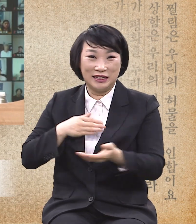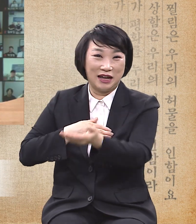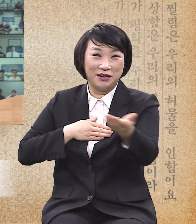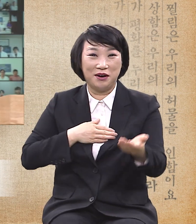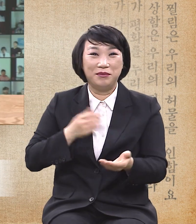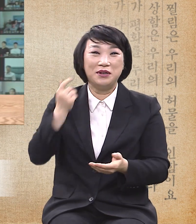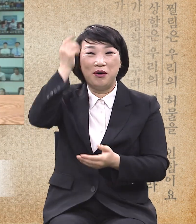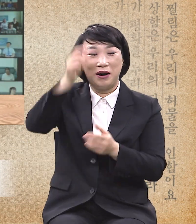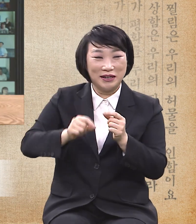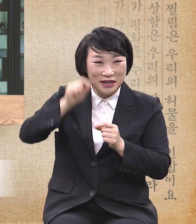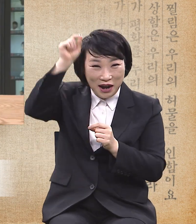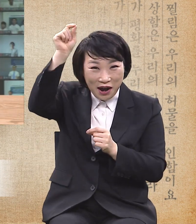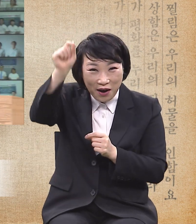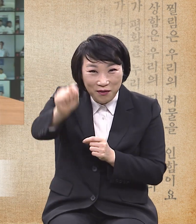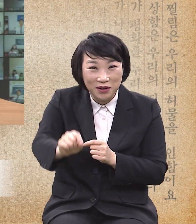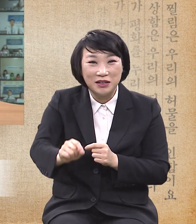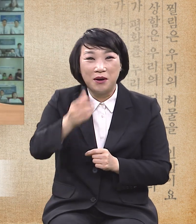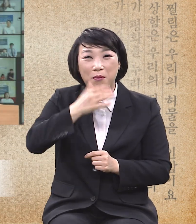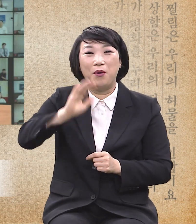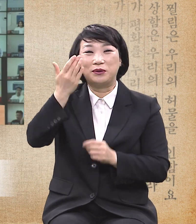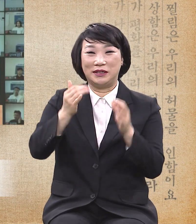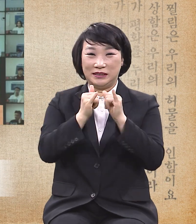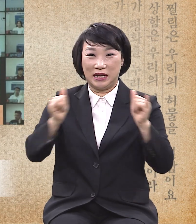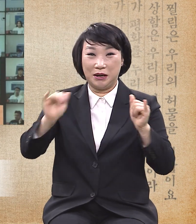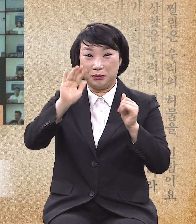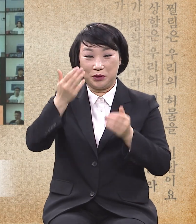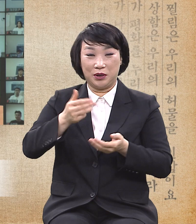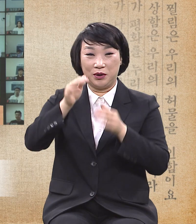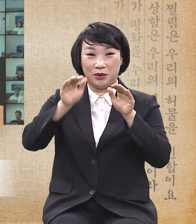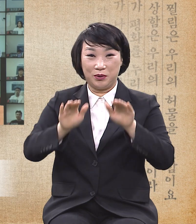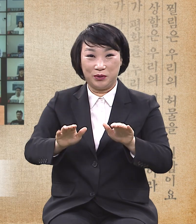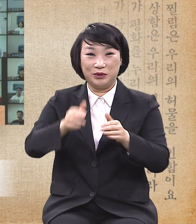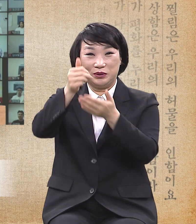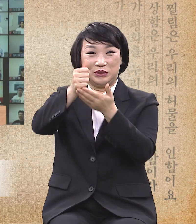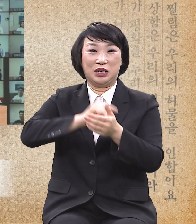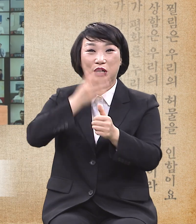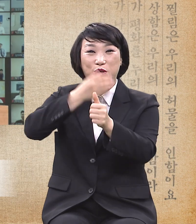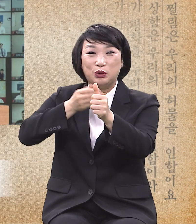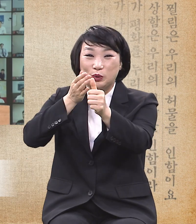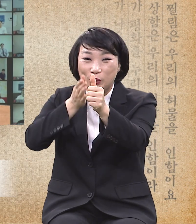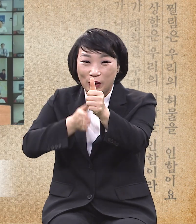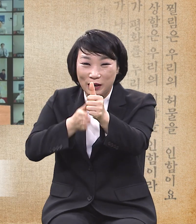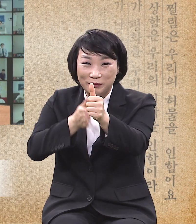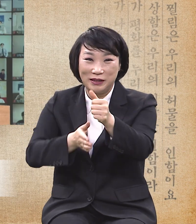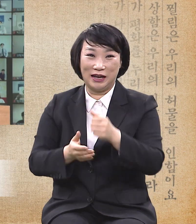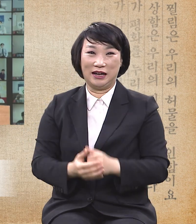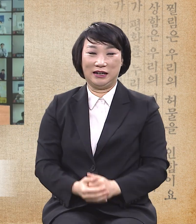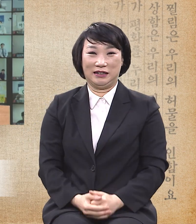여러분의 영광이 영혼이 복된 사람 되기를 주님의 이름으로 축원합니다.